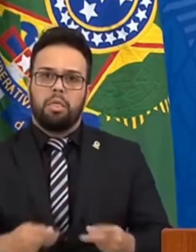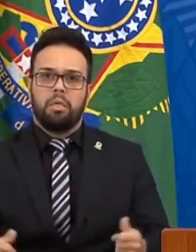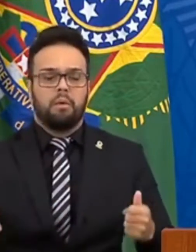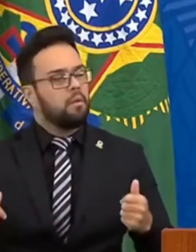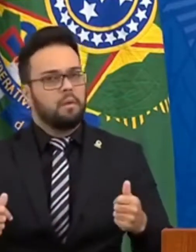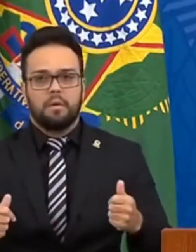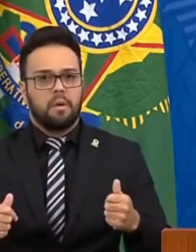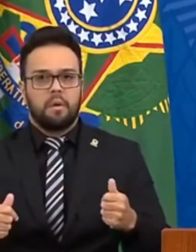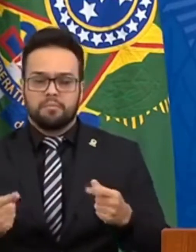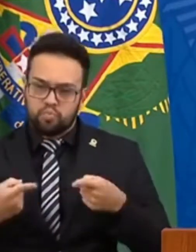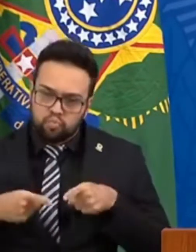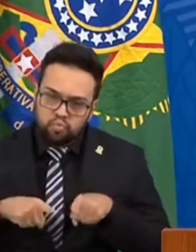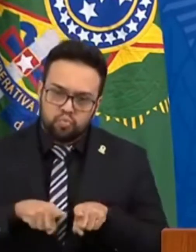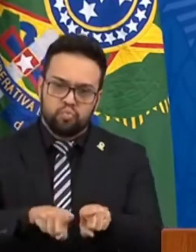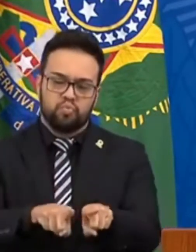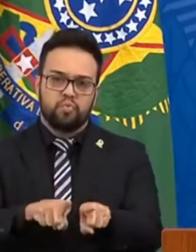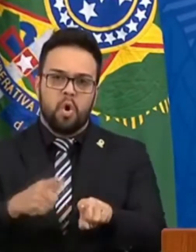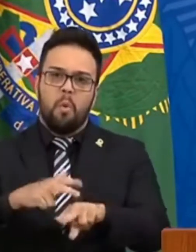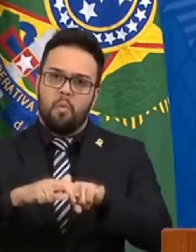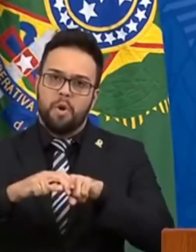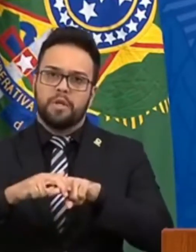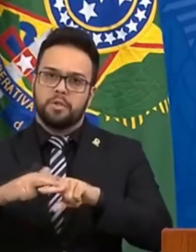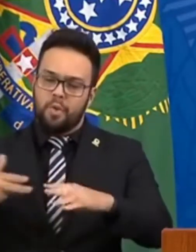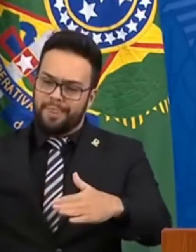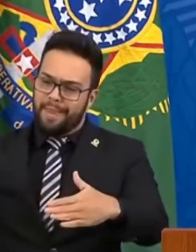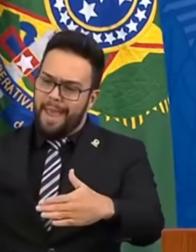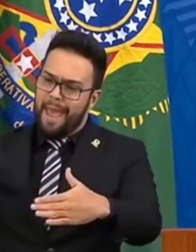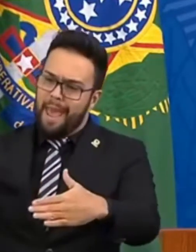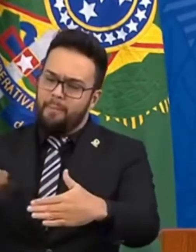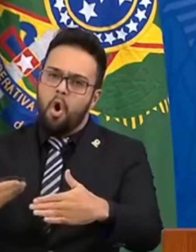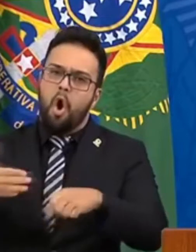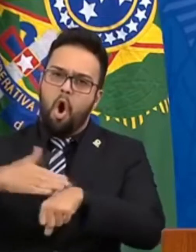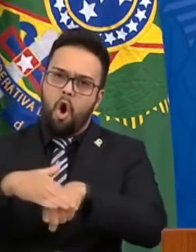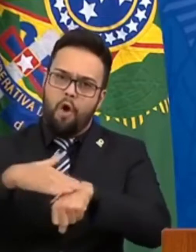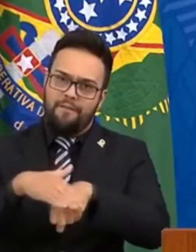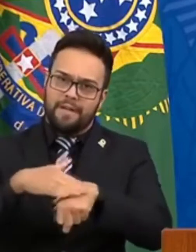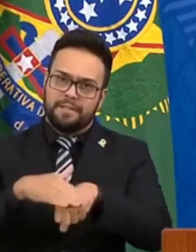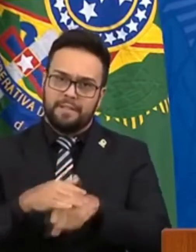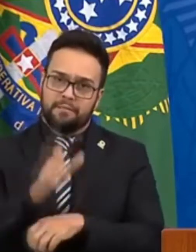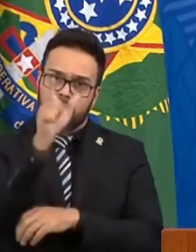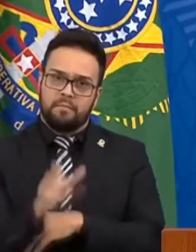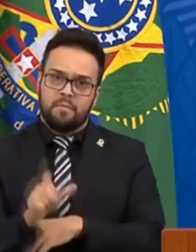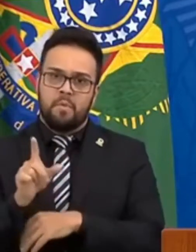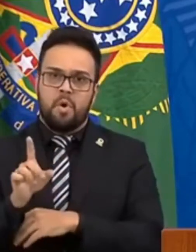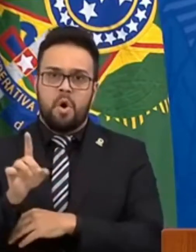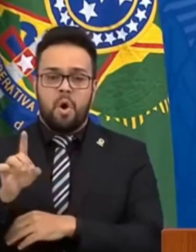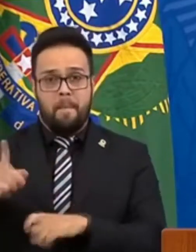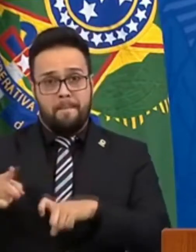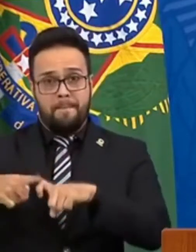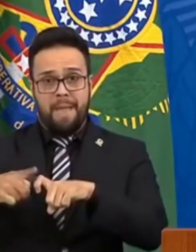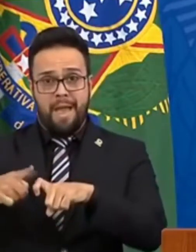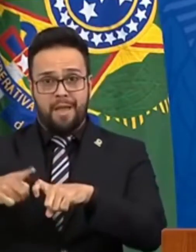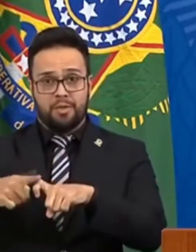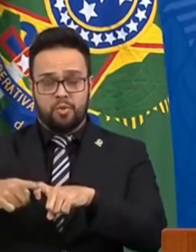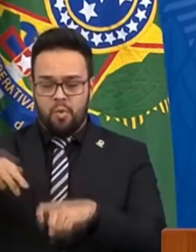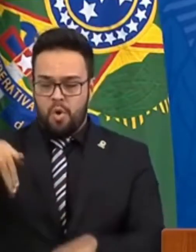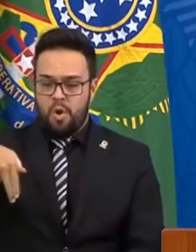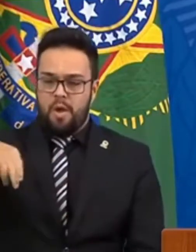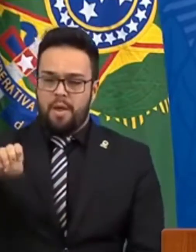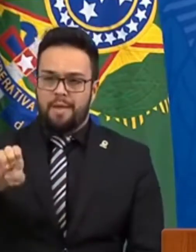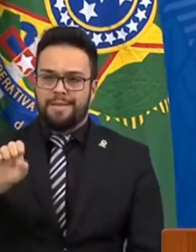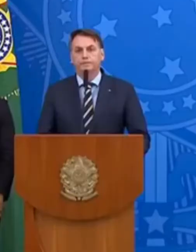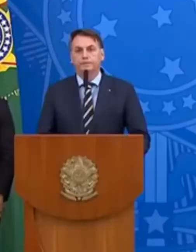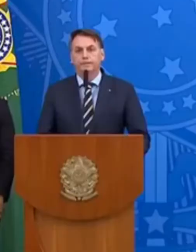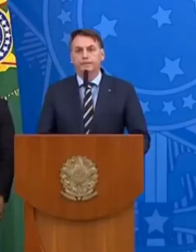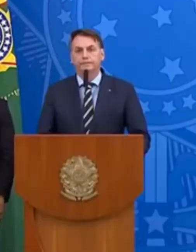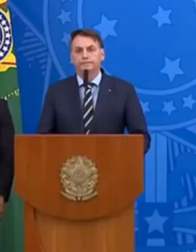conversei ao longo desse tempo e colocou lojista doutor nelson ao meu lado